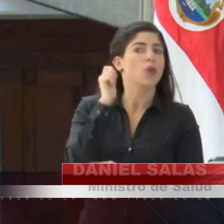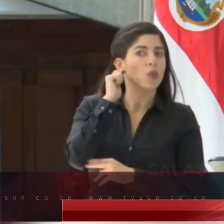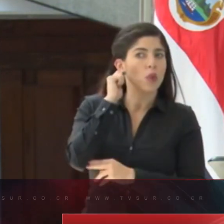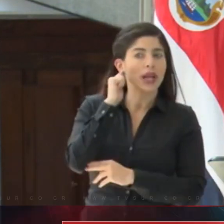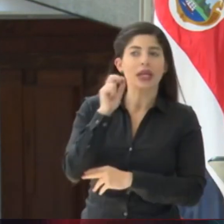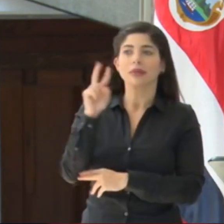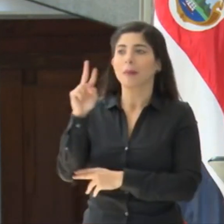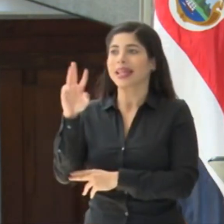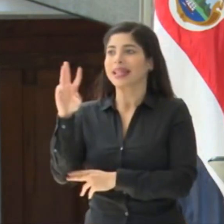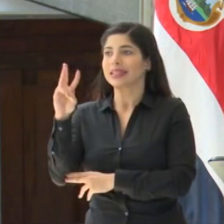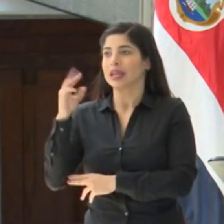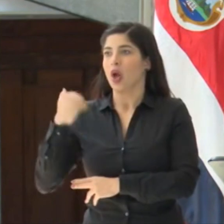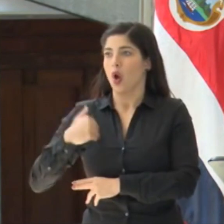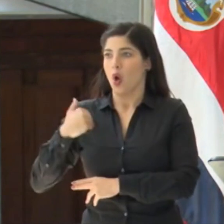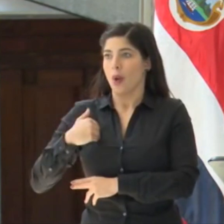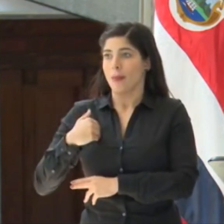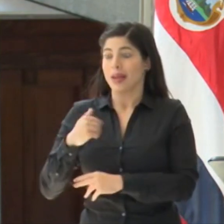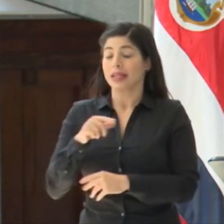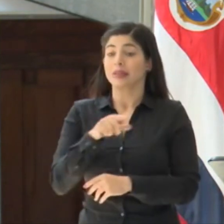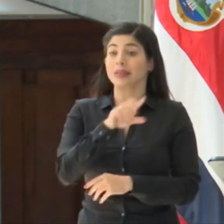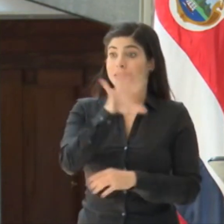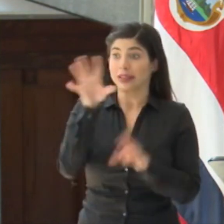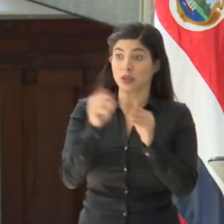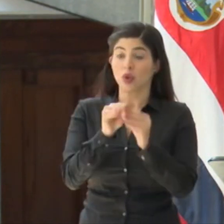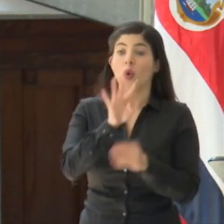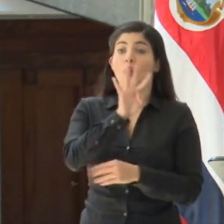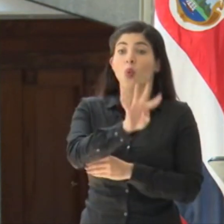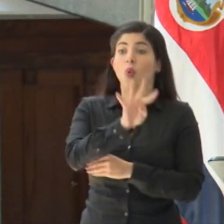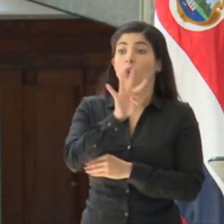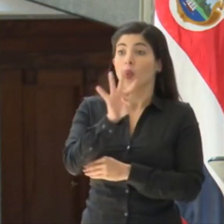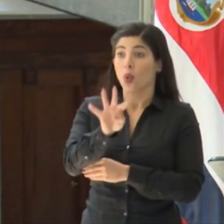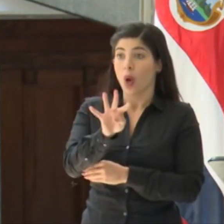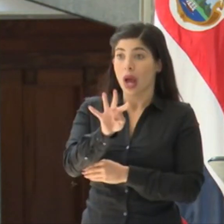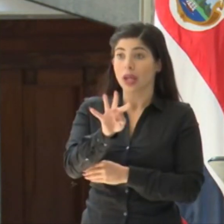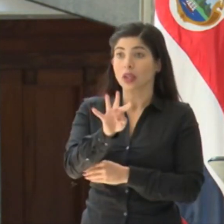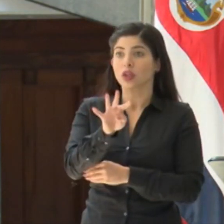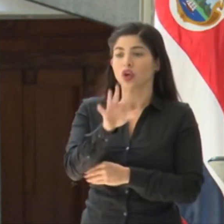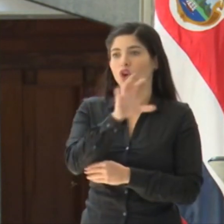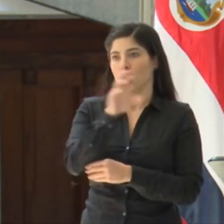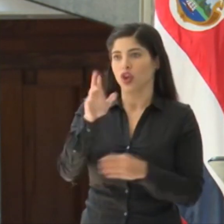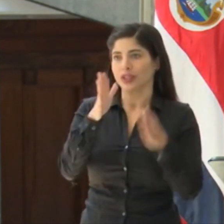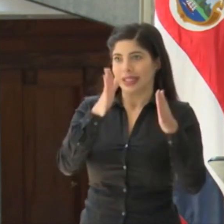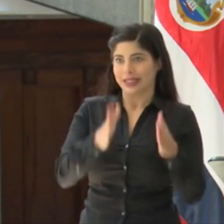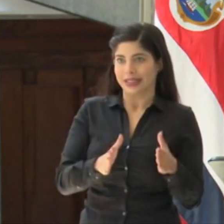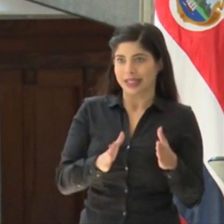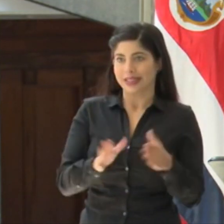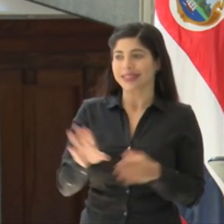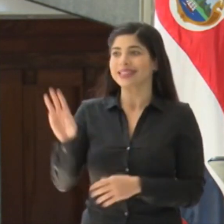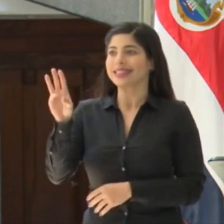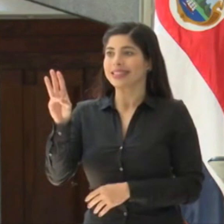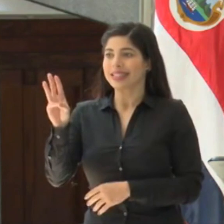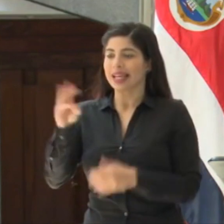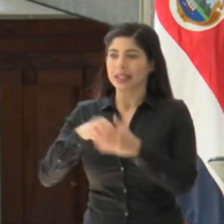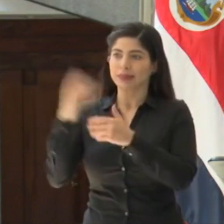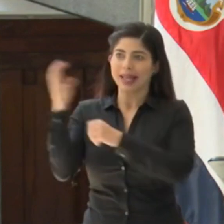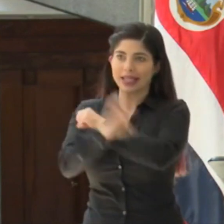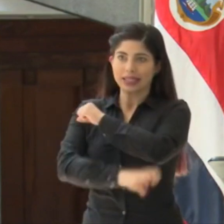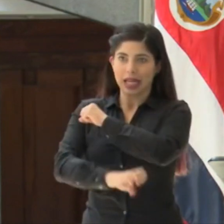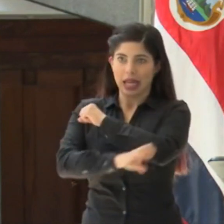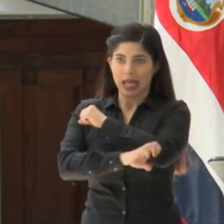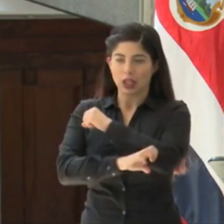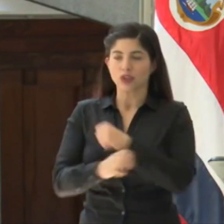26 hombres, de los cuales 44 corresponden con costarricenses y tenemos 6